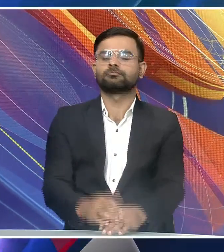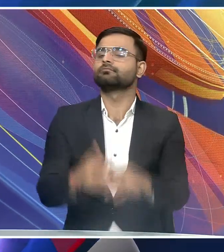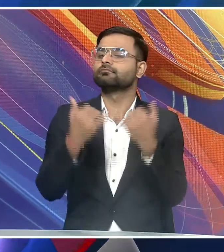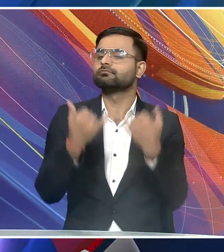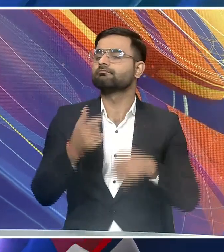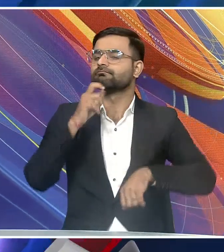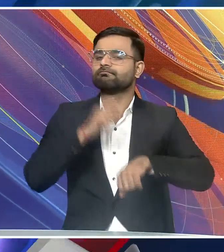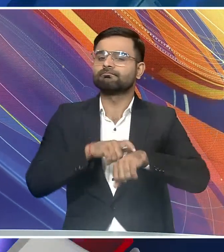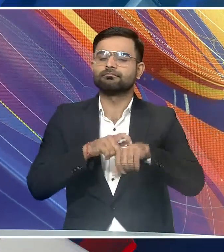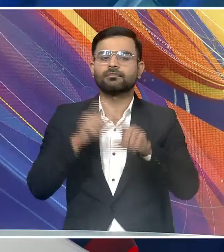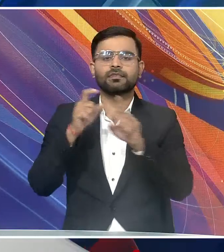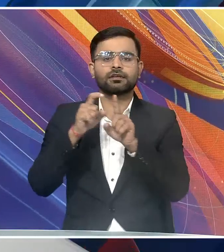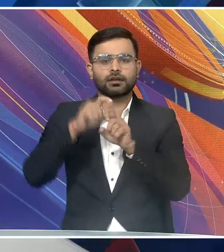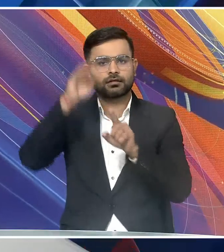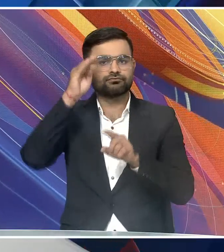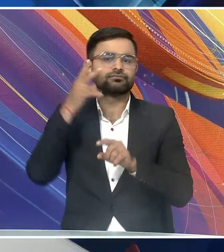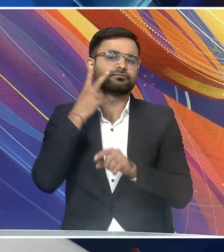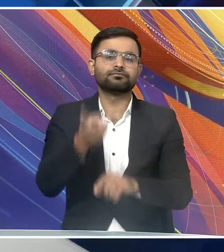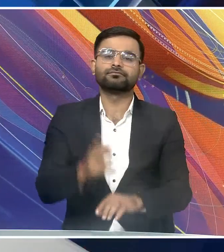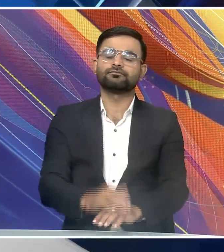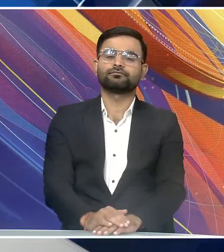और अब वक्त हो चला है डीडी प्रीमियर्स का।